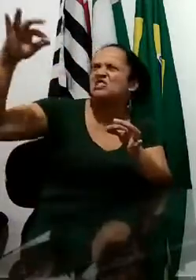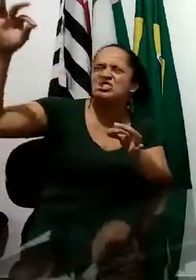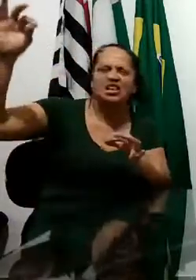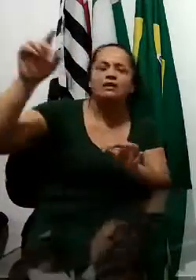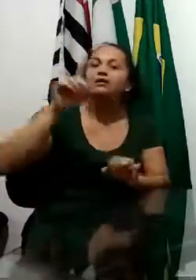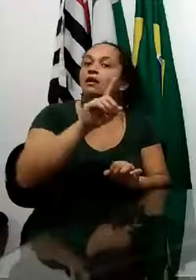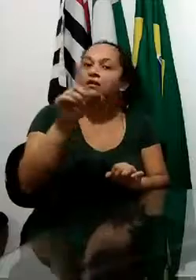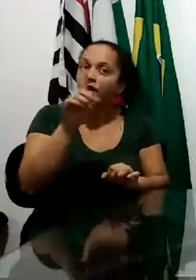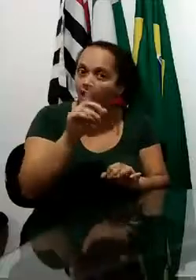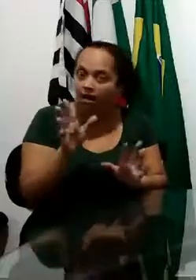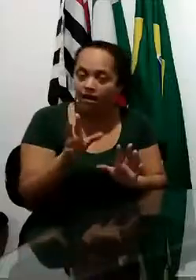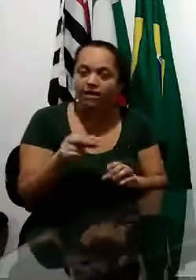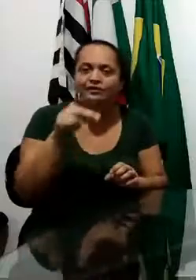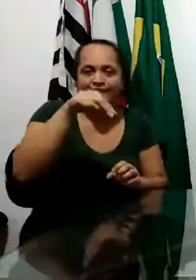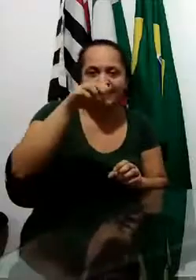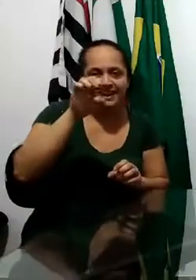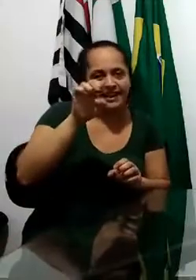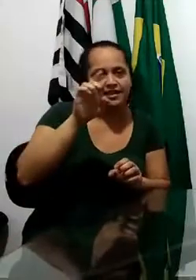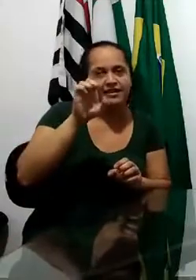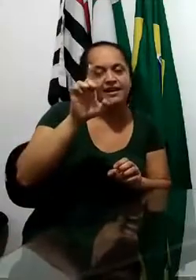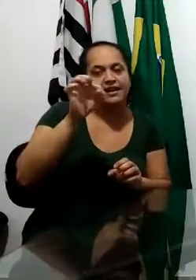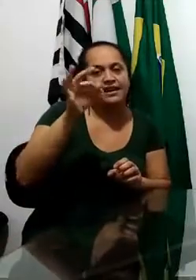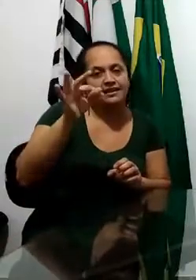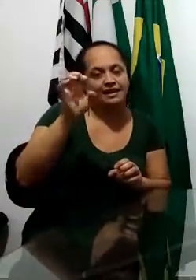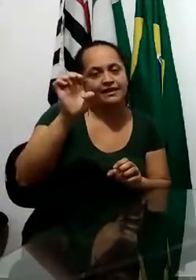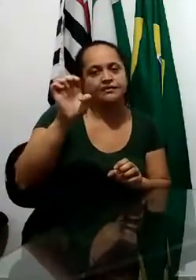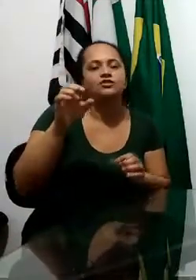como a Nete aí, né? Um abraço para você, Nete.